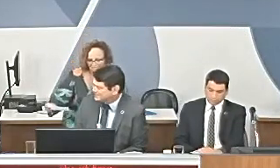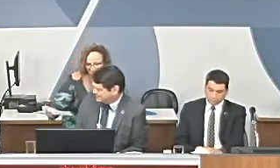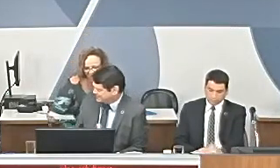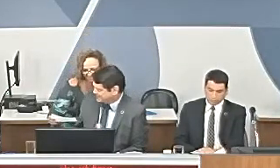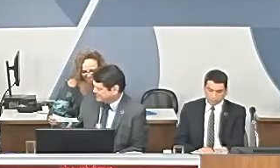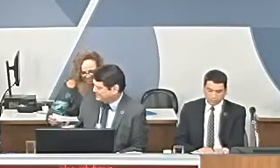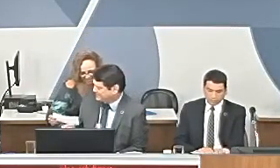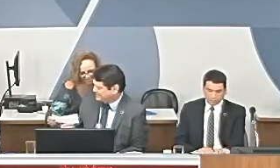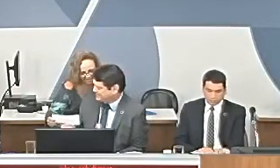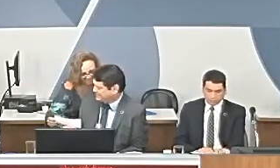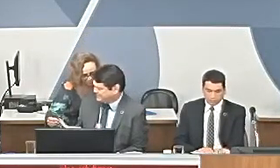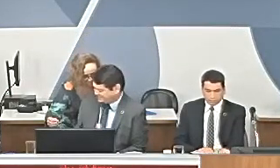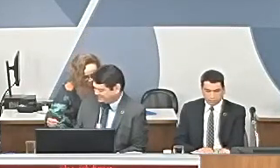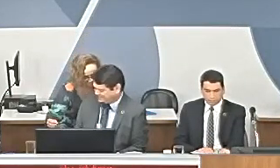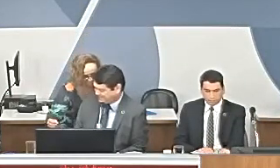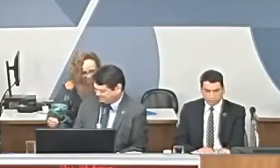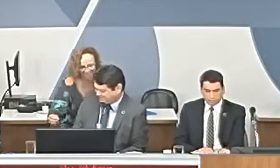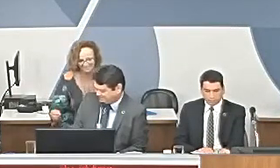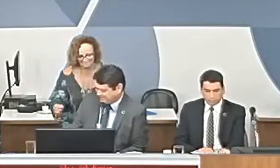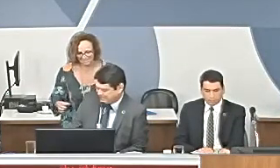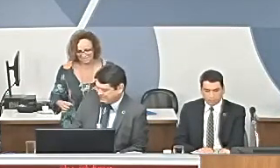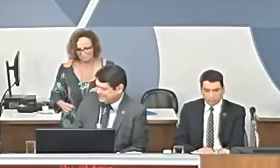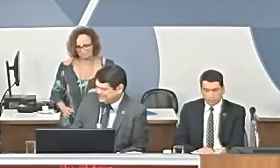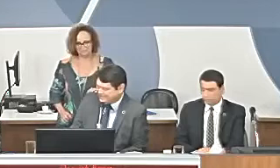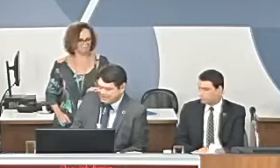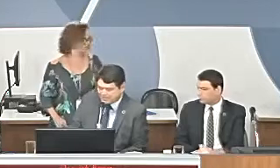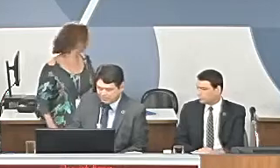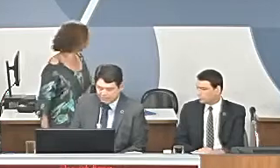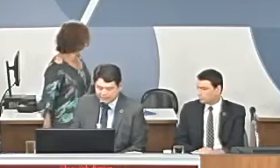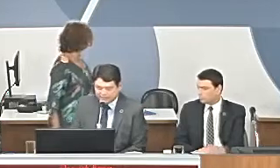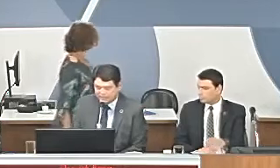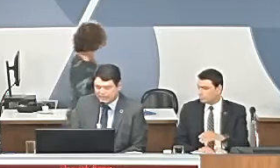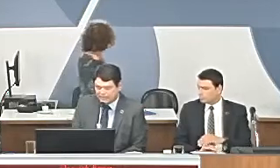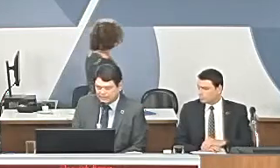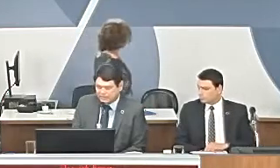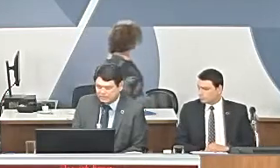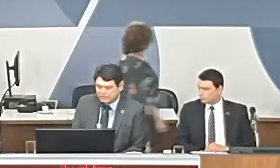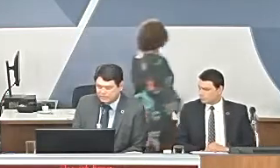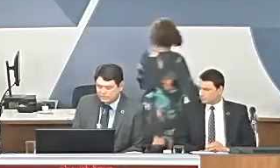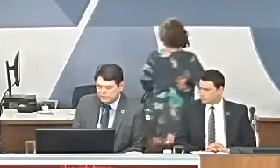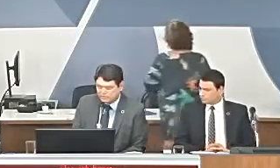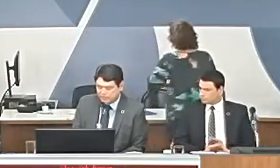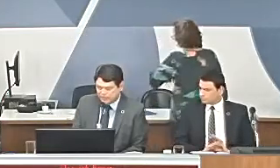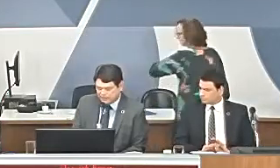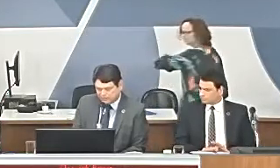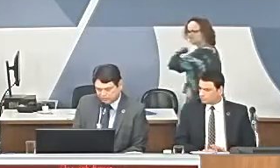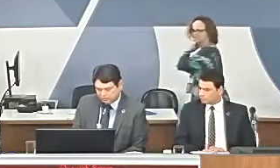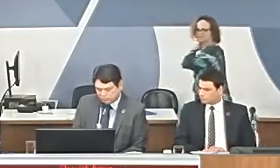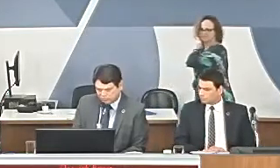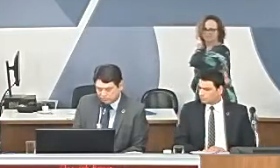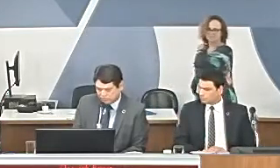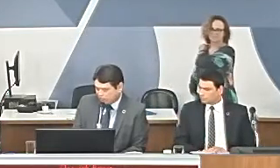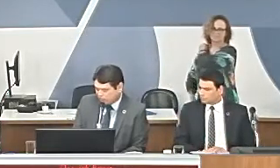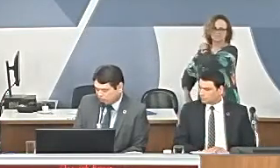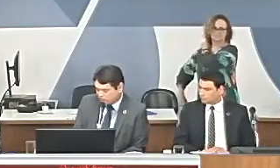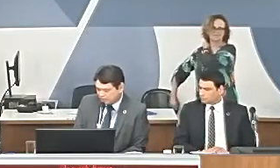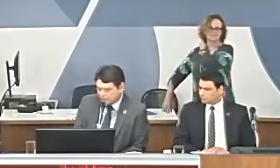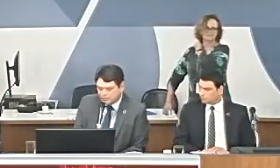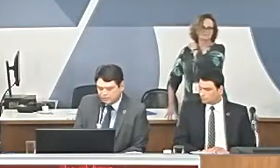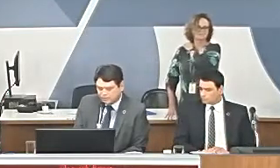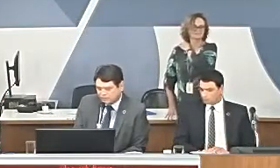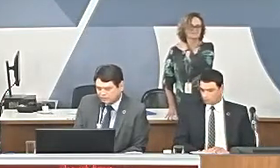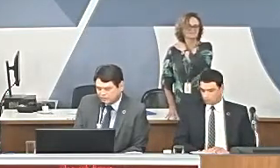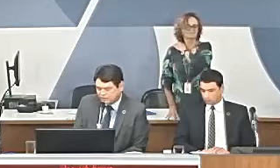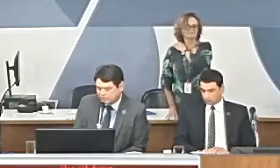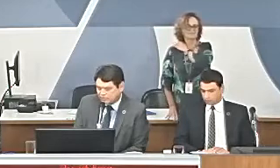feliz saber que eu tava dando um grande passo pra isso obrigado resultado e gostaria de contar com a sucom seu apoio